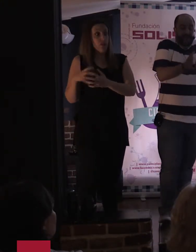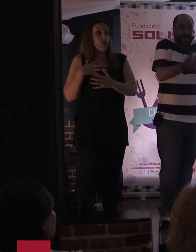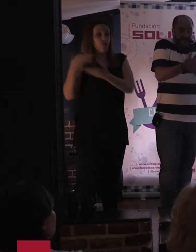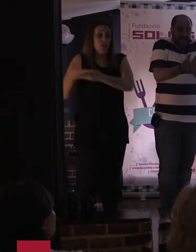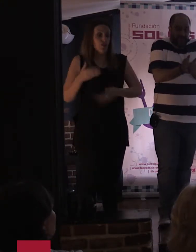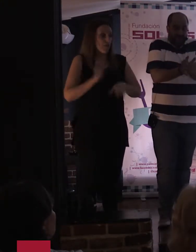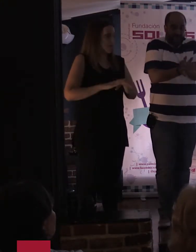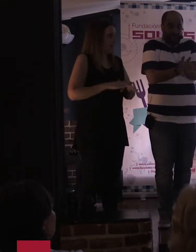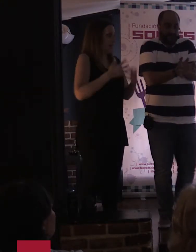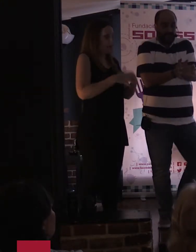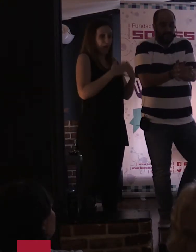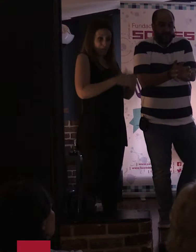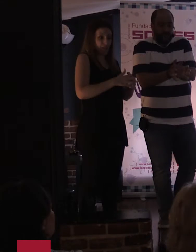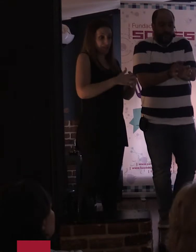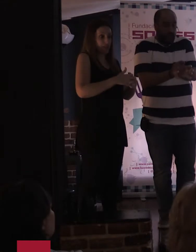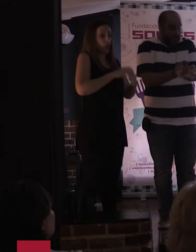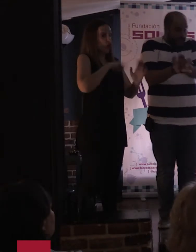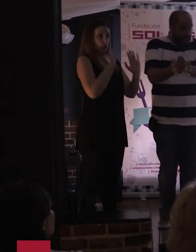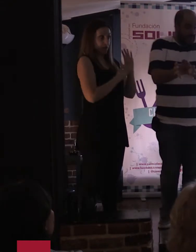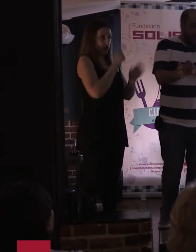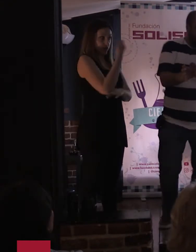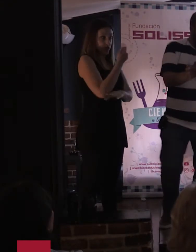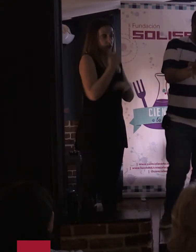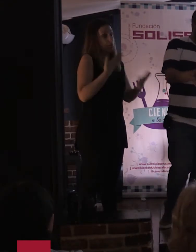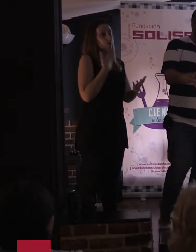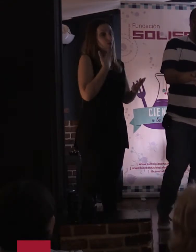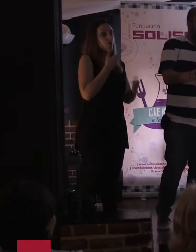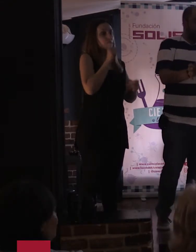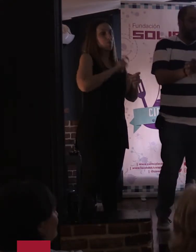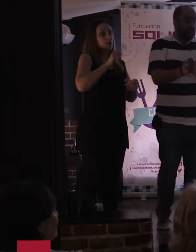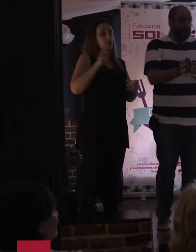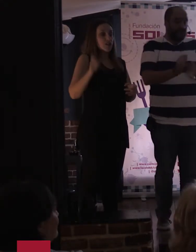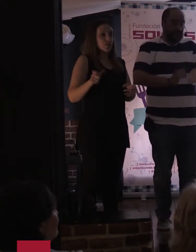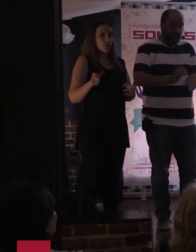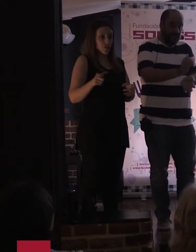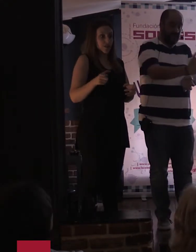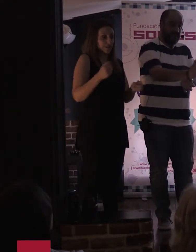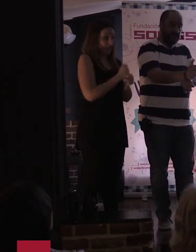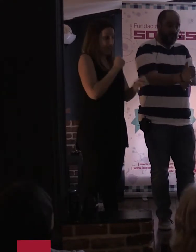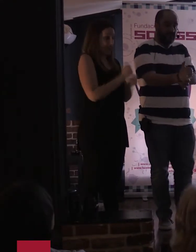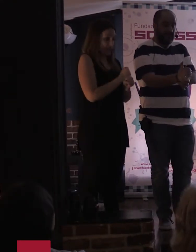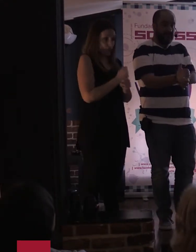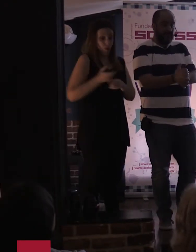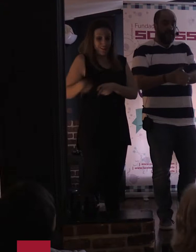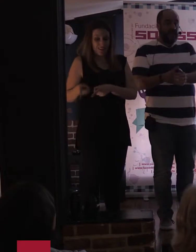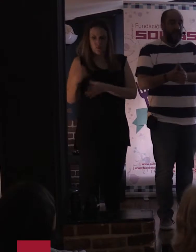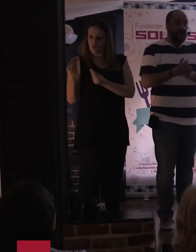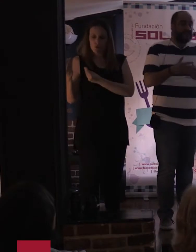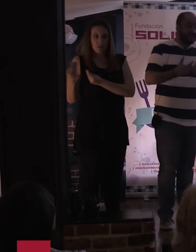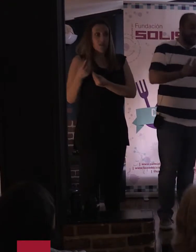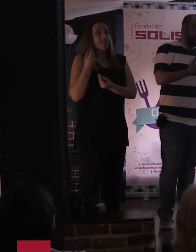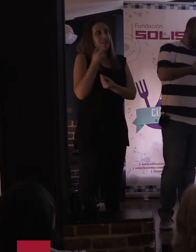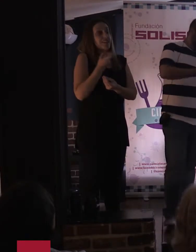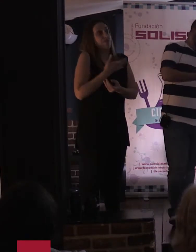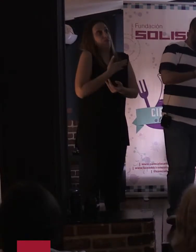sea, porque al final la idea es hacer un bypass completo. Pero como hay gente trabajando en una vía, digamos que nosotros queremos avanzar la otra vía. Y